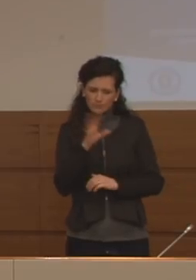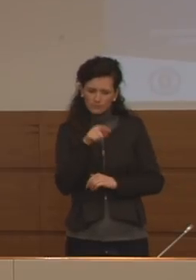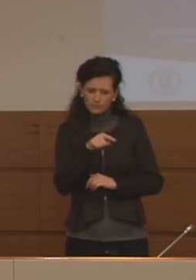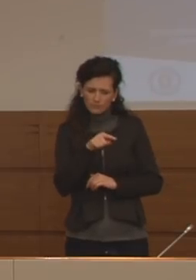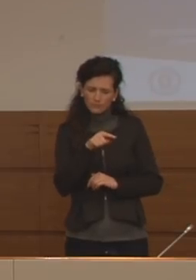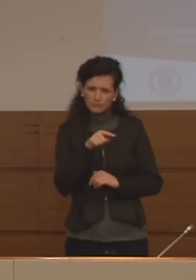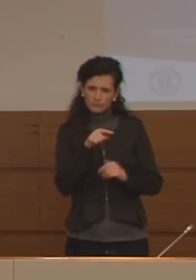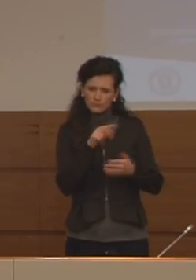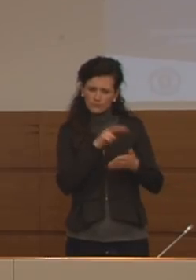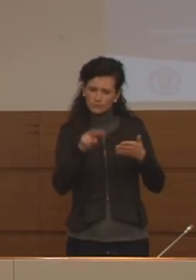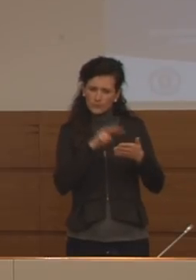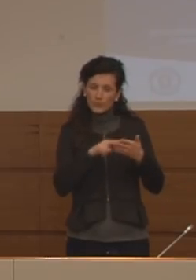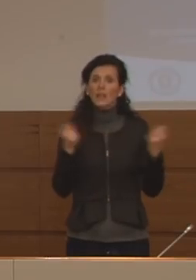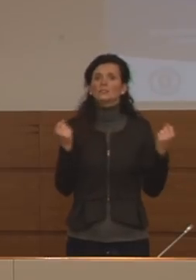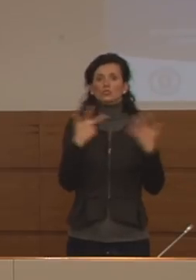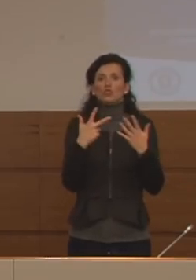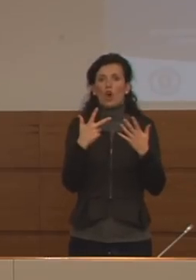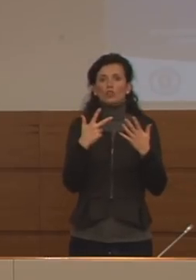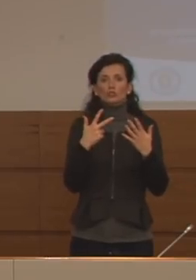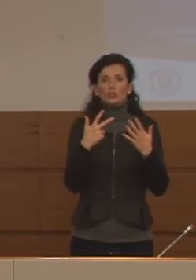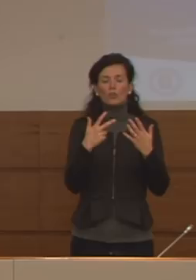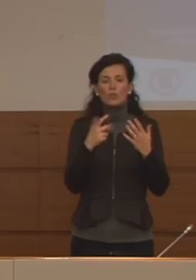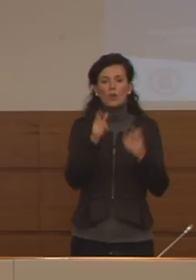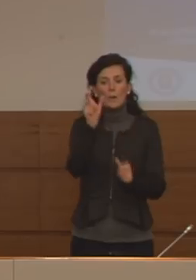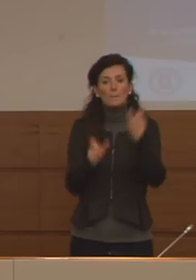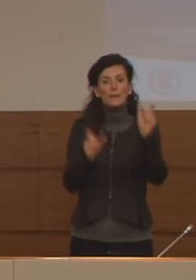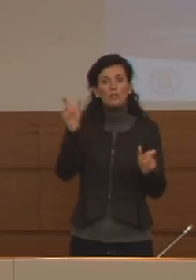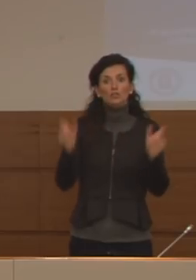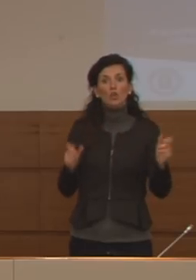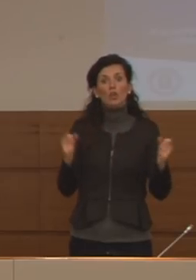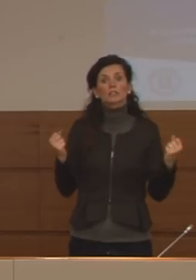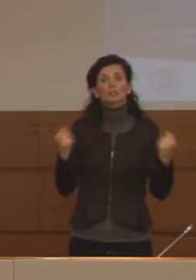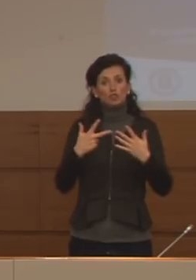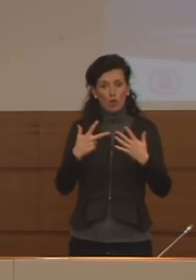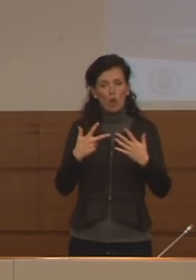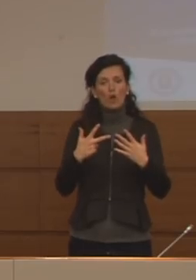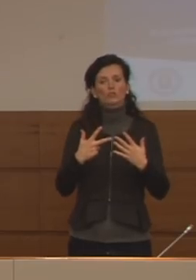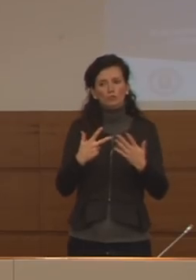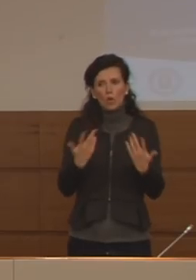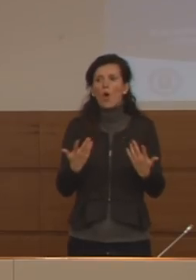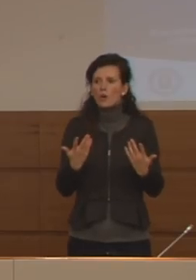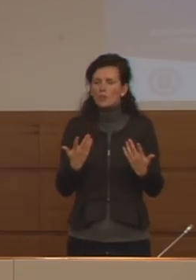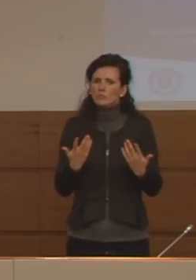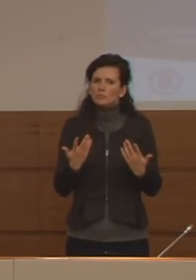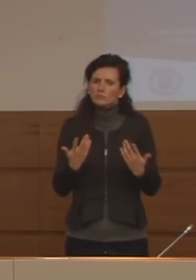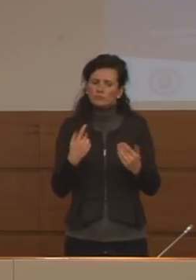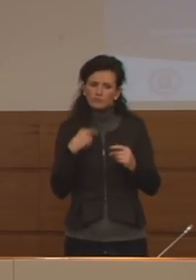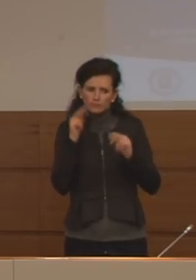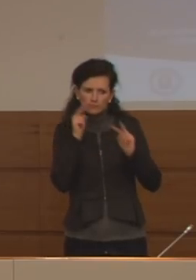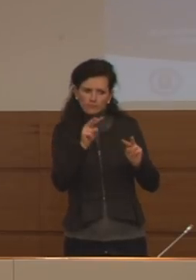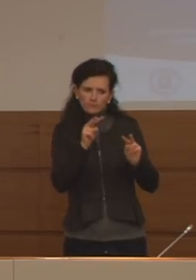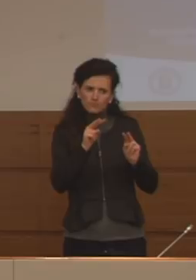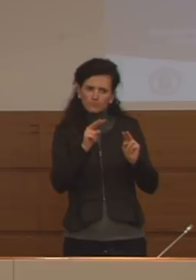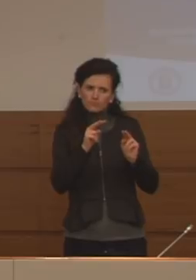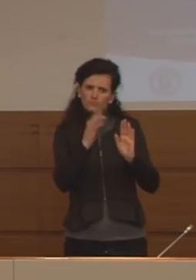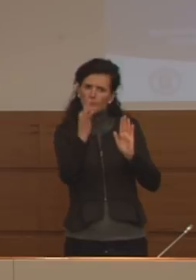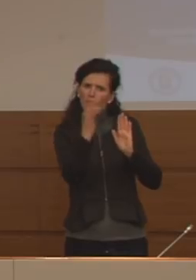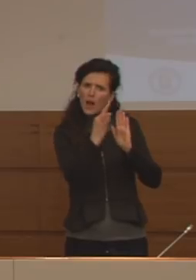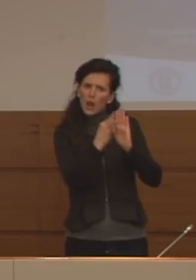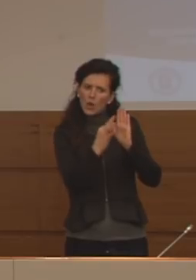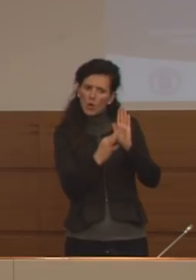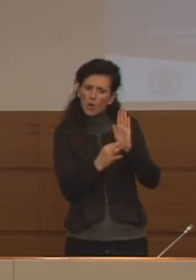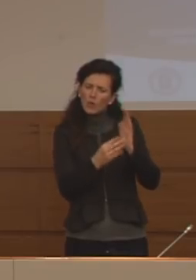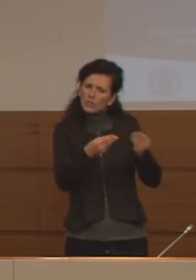18 persone quindi stiamo assistendo a tutta una serie di valori che ci stanno